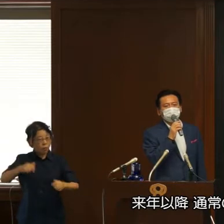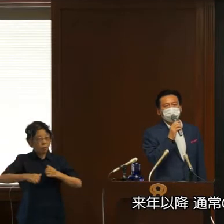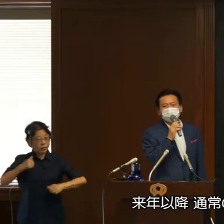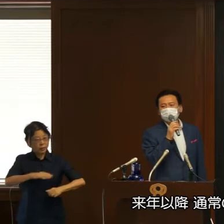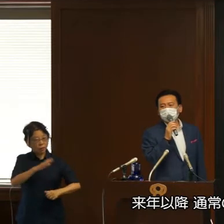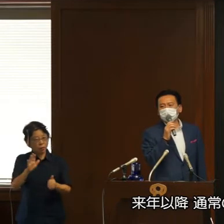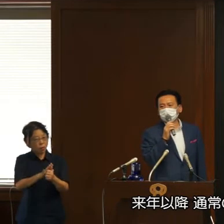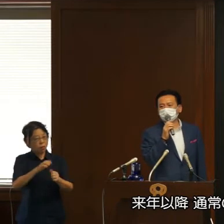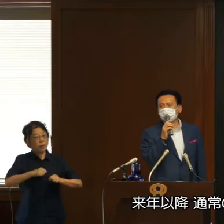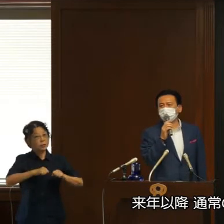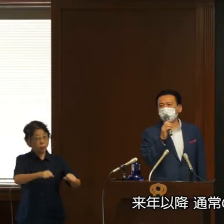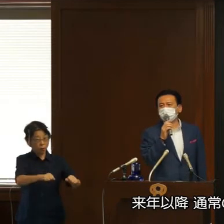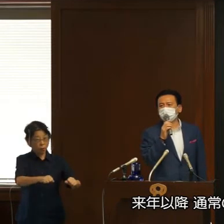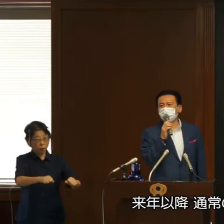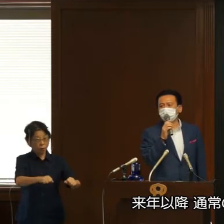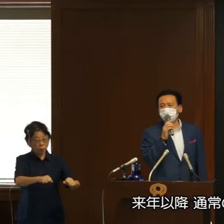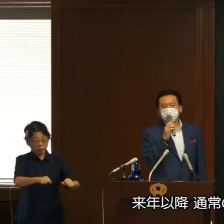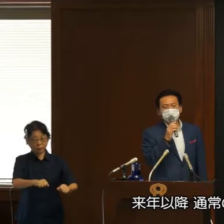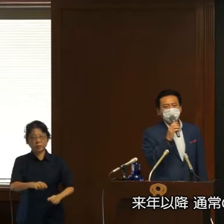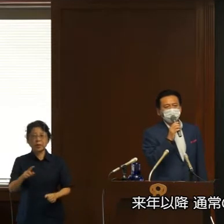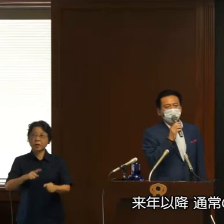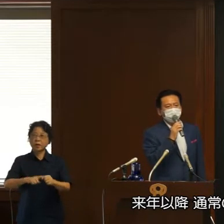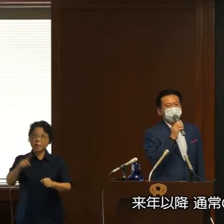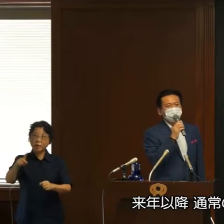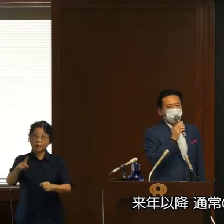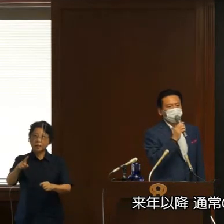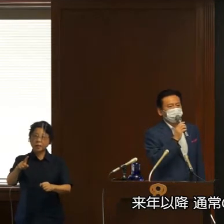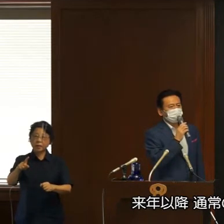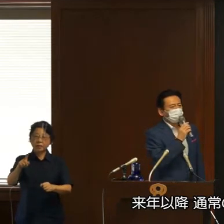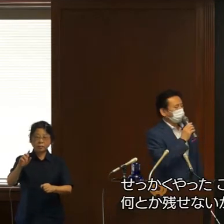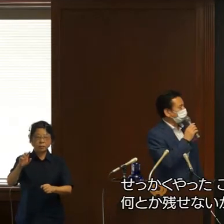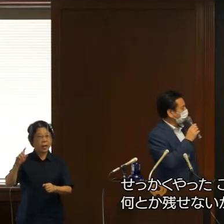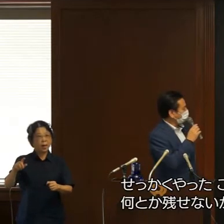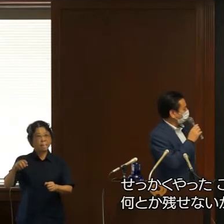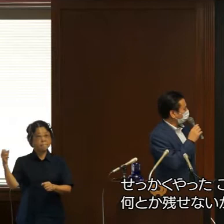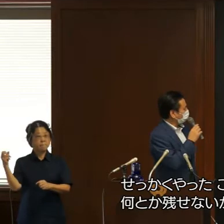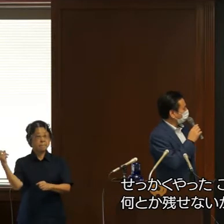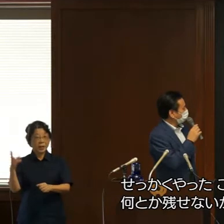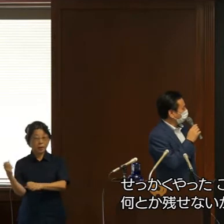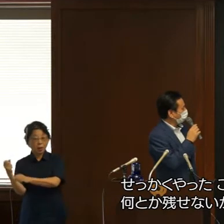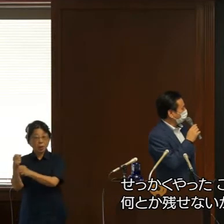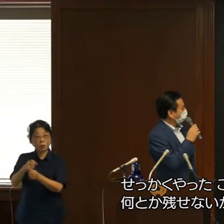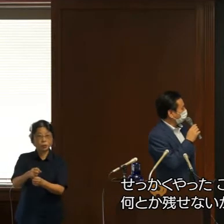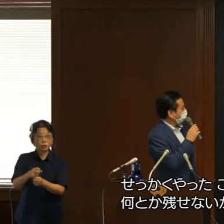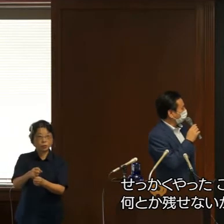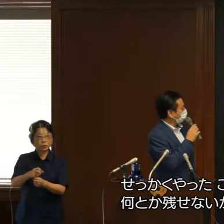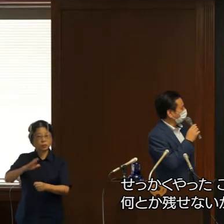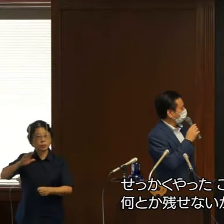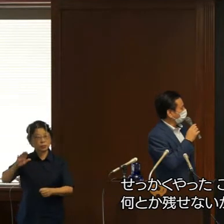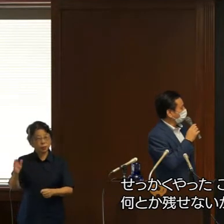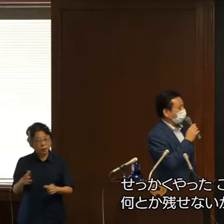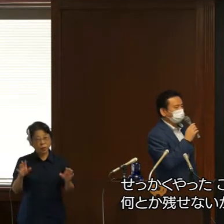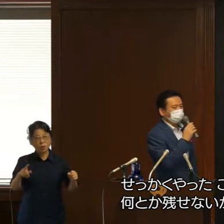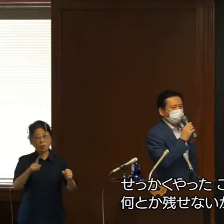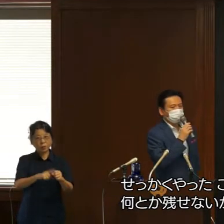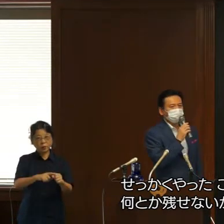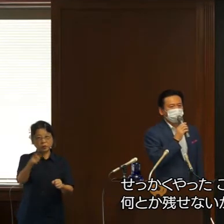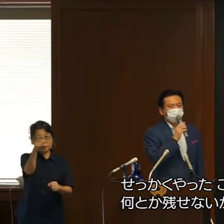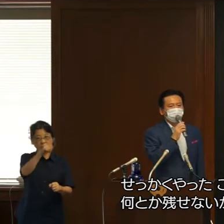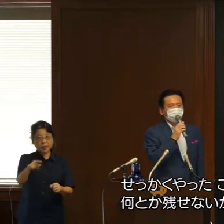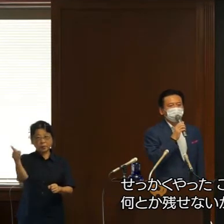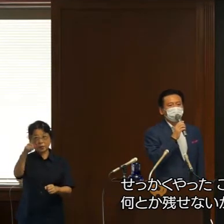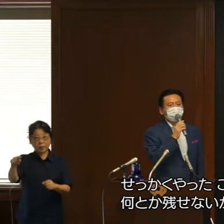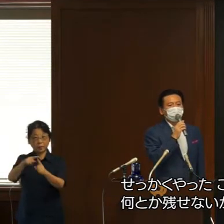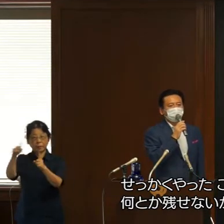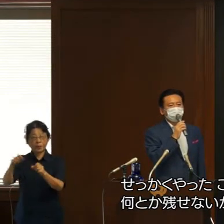の形に戻るわけですが、せっかくやったこの SSP カップのレガシーを